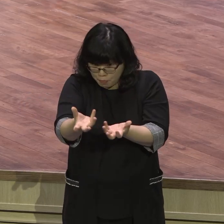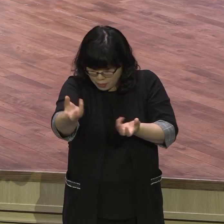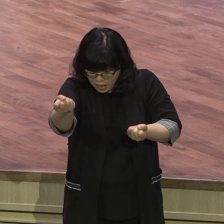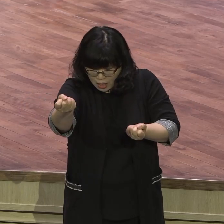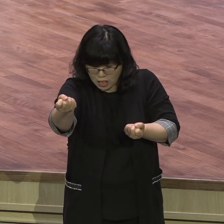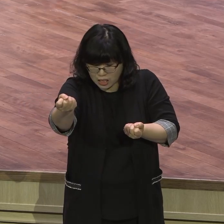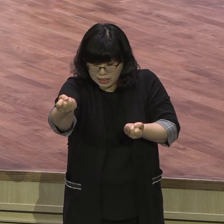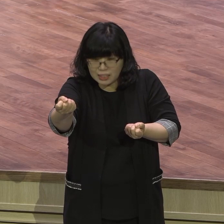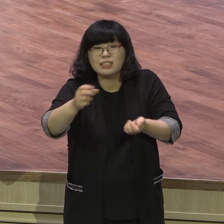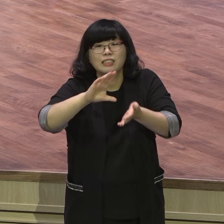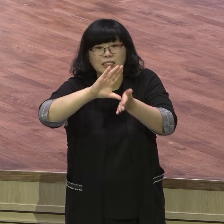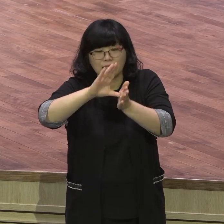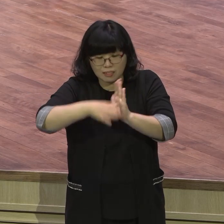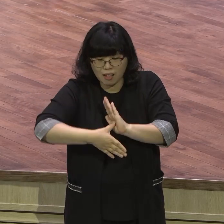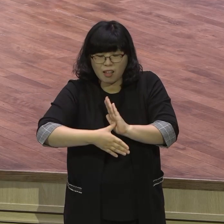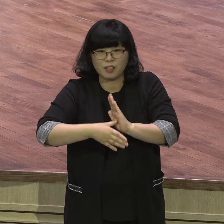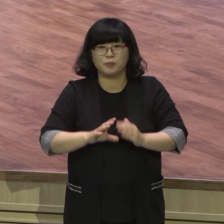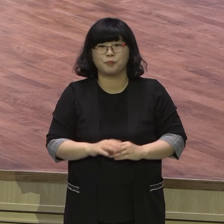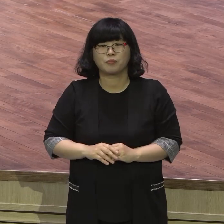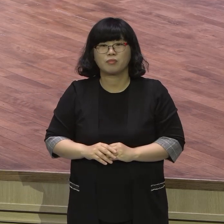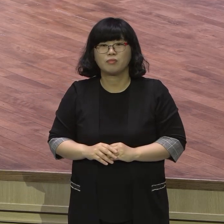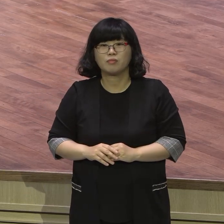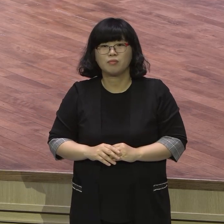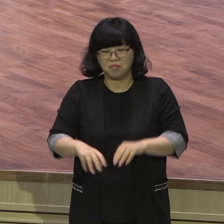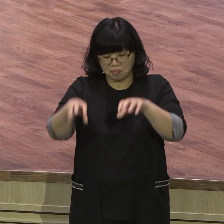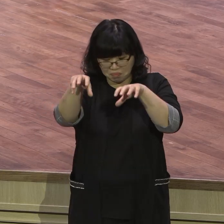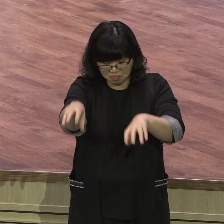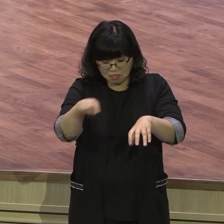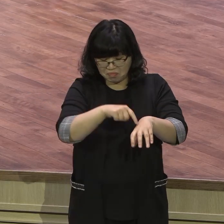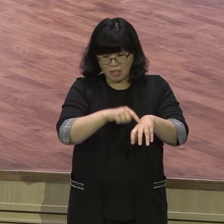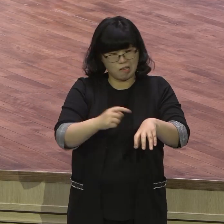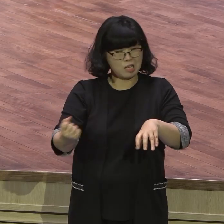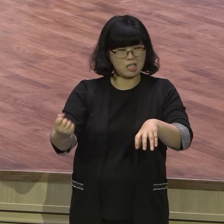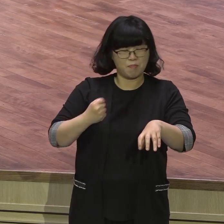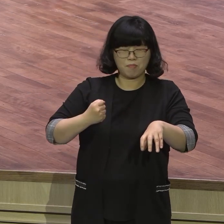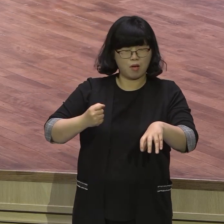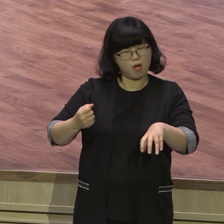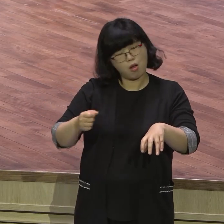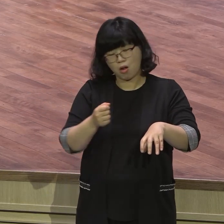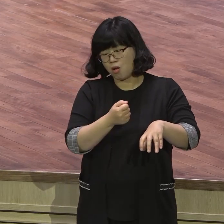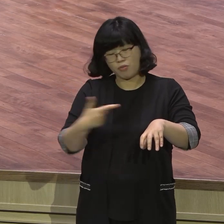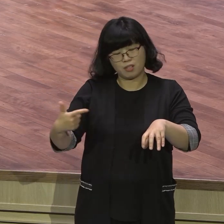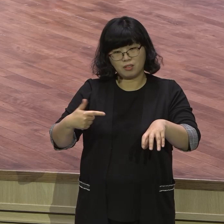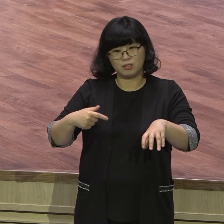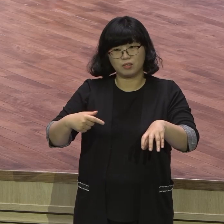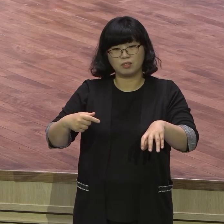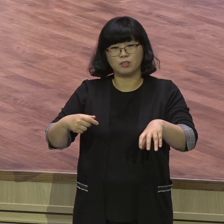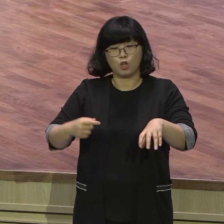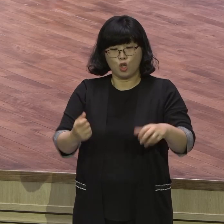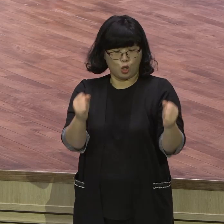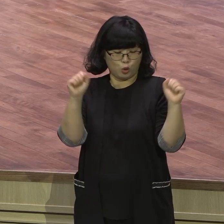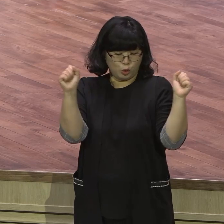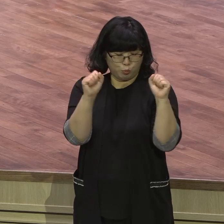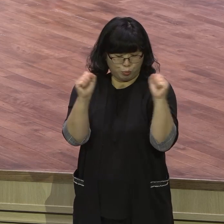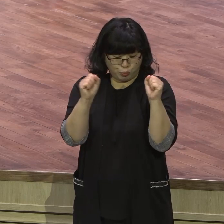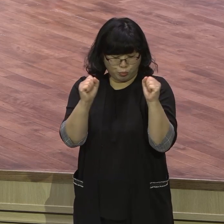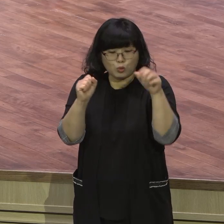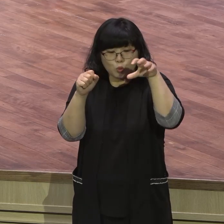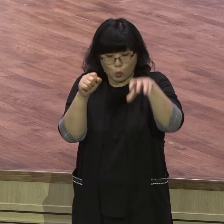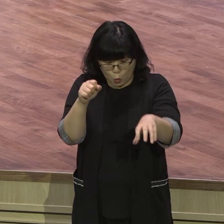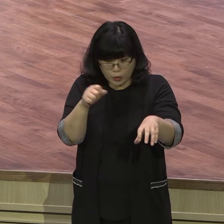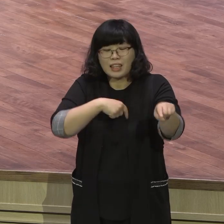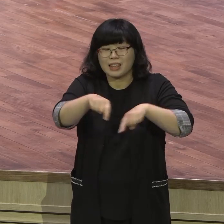유다에 비해서 다섯 배나 강력했어요. 강했습니다. 북쪽 이스라엘이 여로부함이